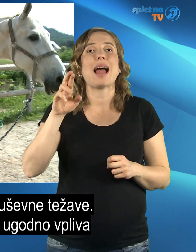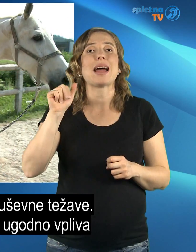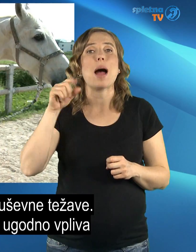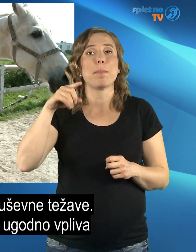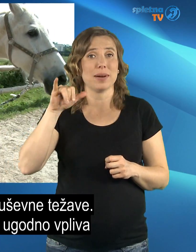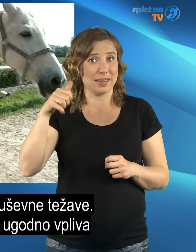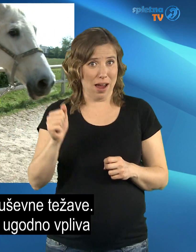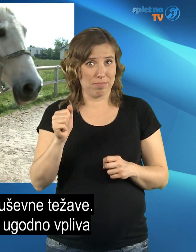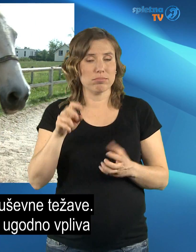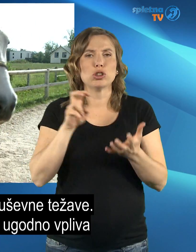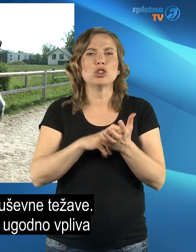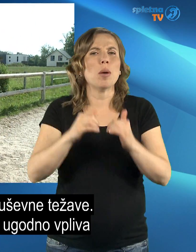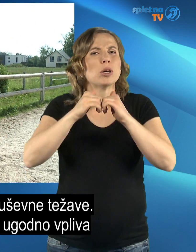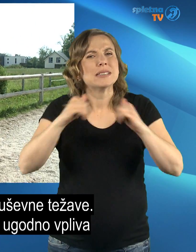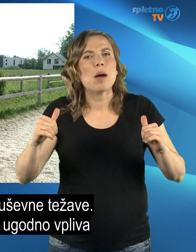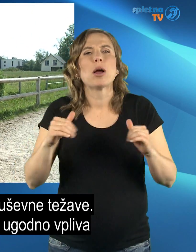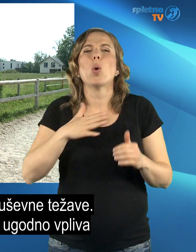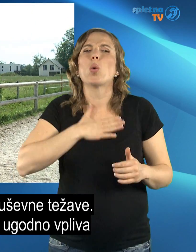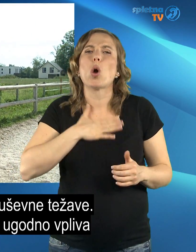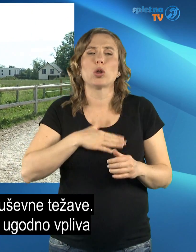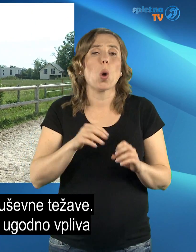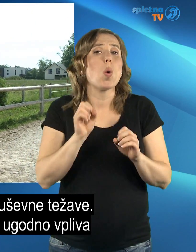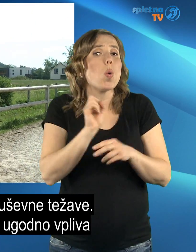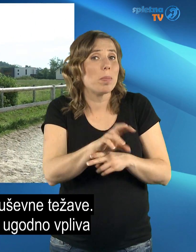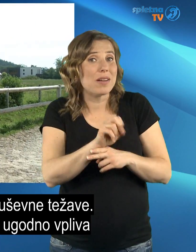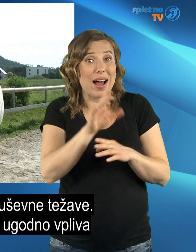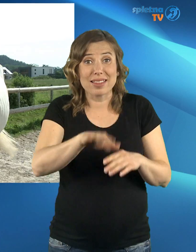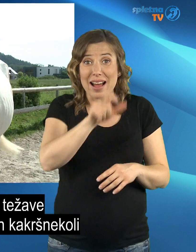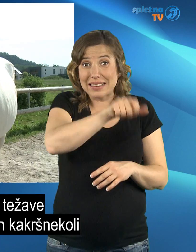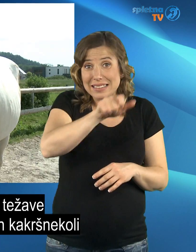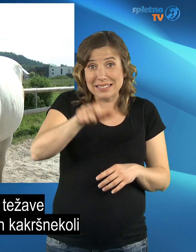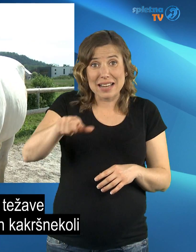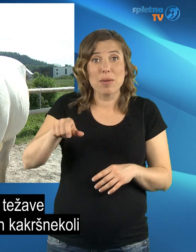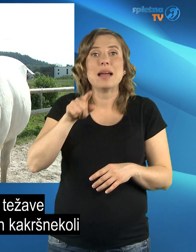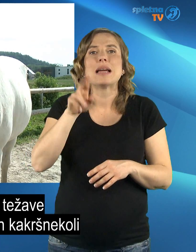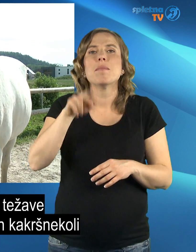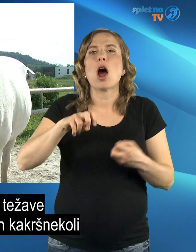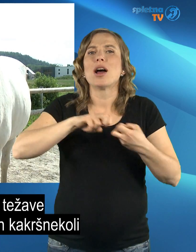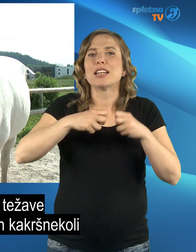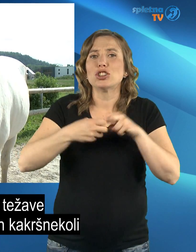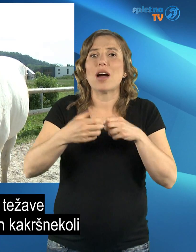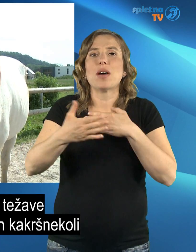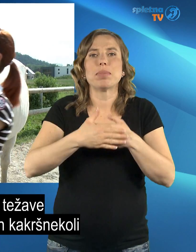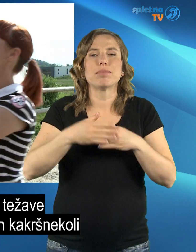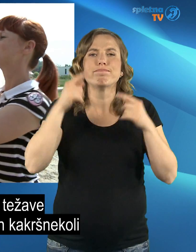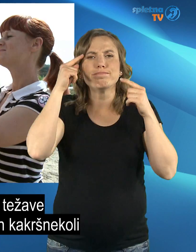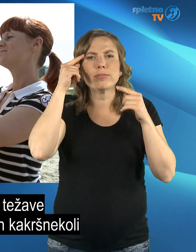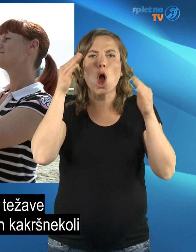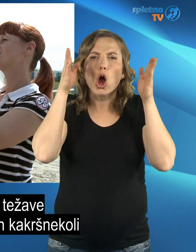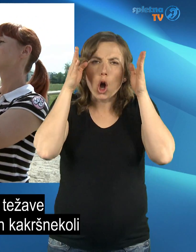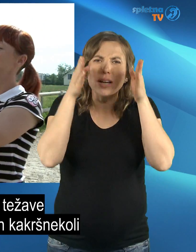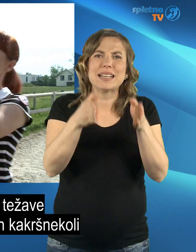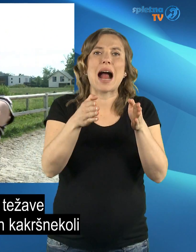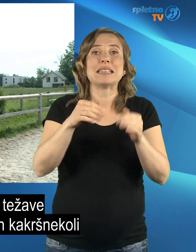Hipoterapija še posebej ugodno vpliva na tiste, ki imajo težave pri koordinaciji gibov in kakršnekoli ovire pri